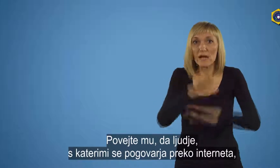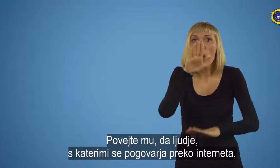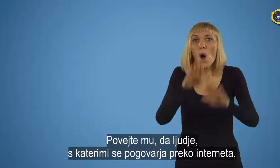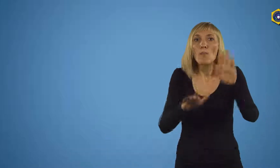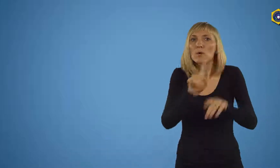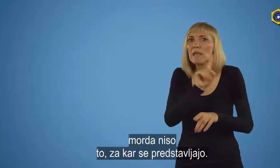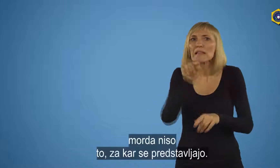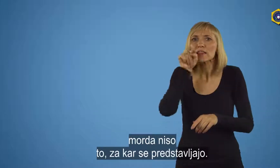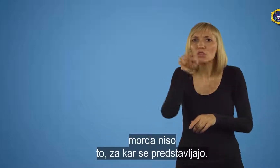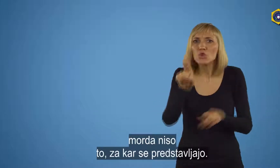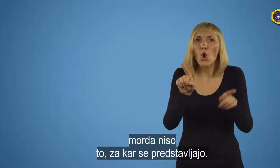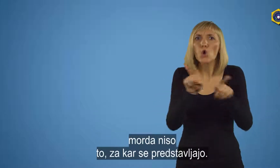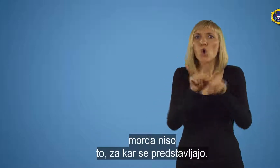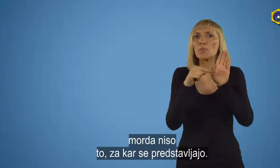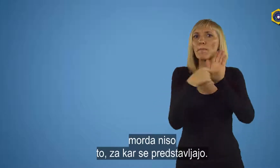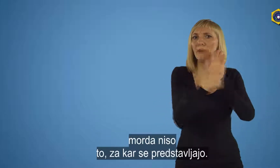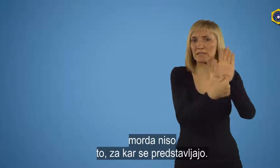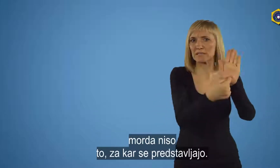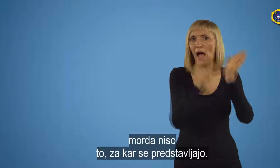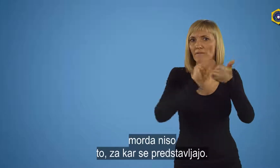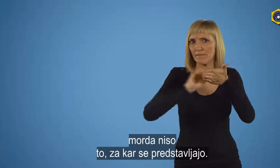to, za kar se predstavljajo.